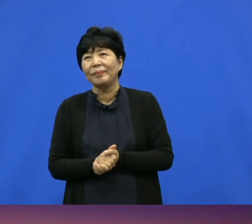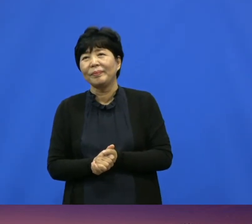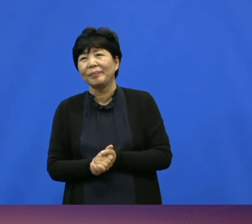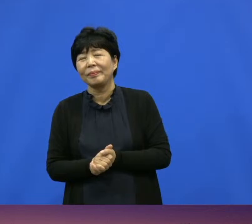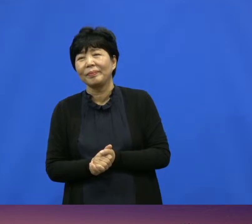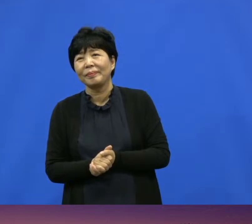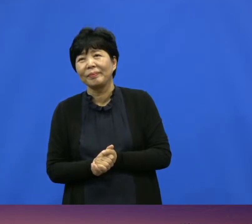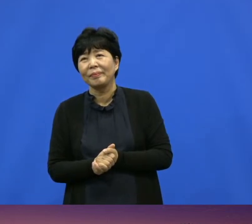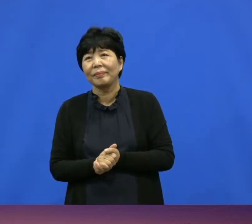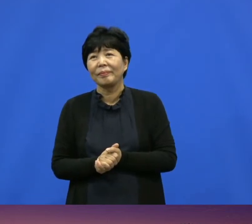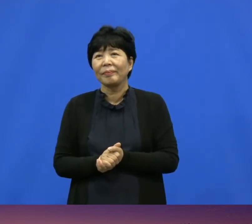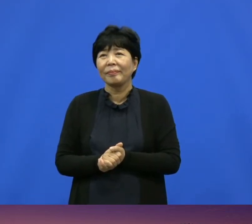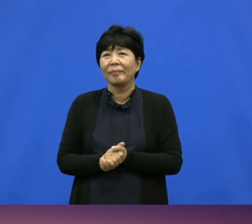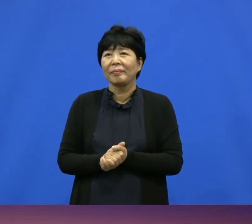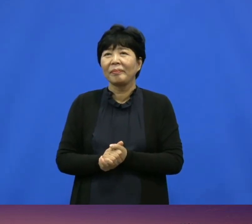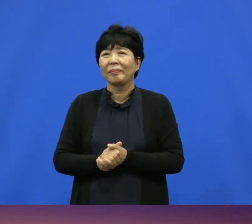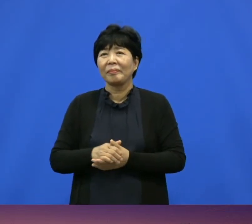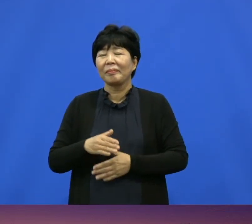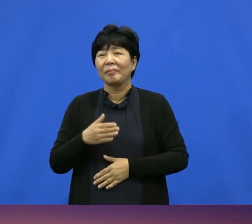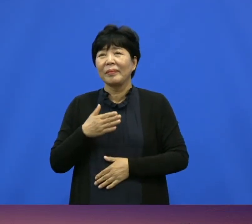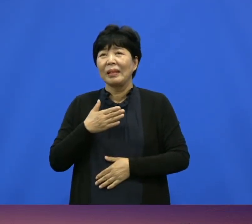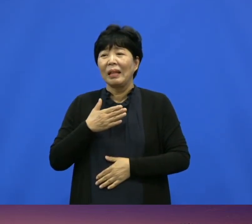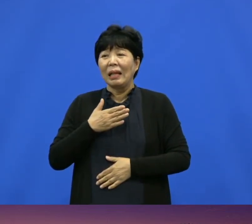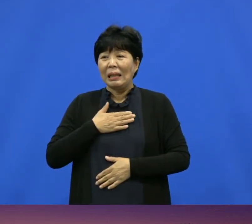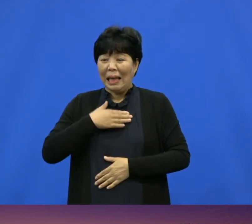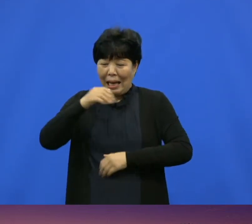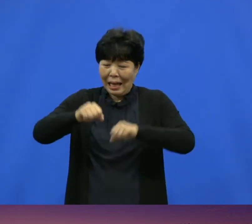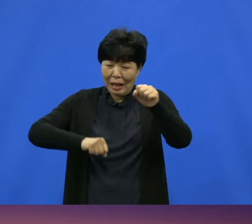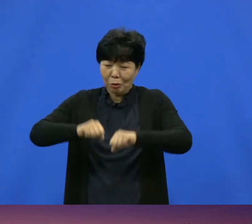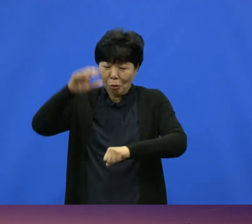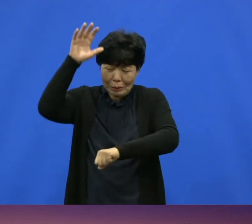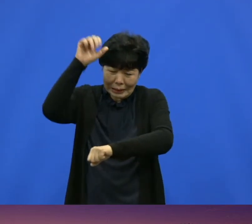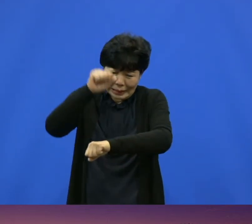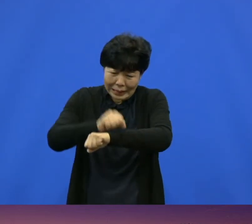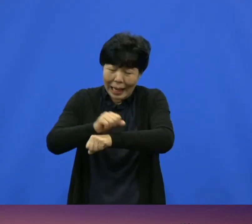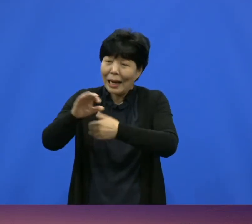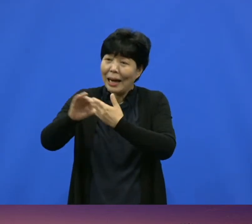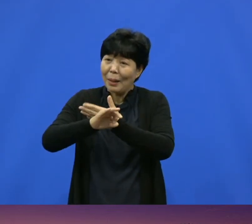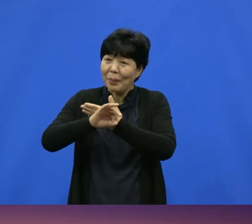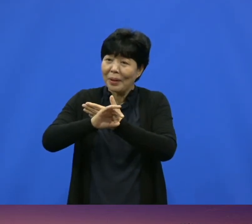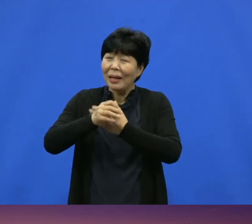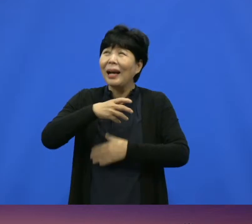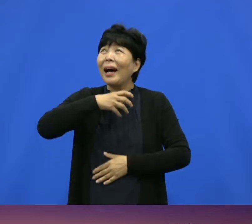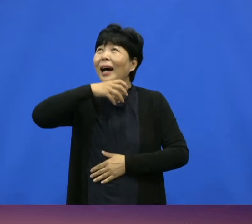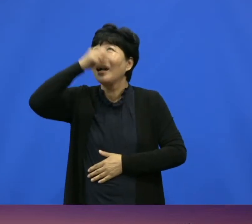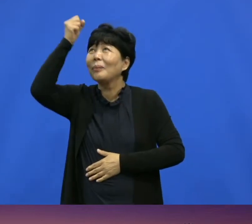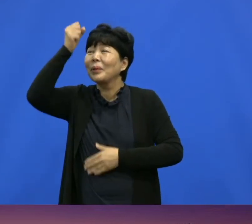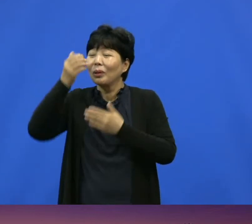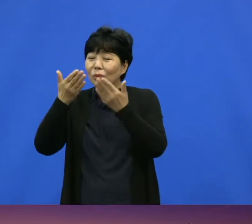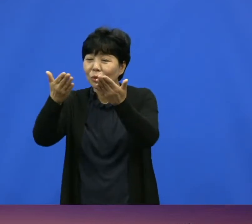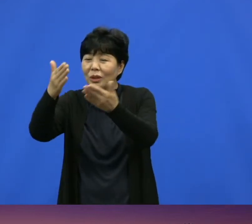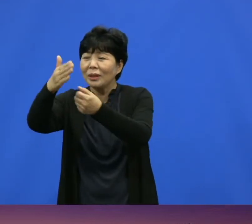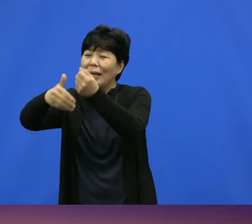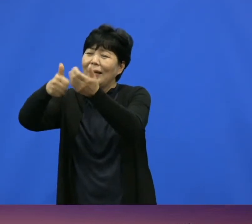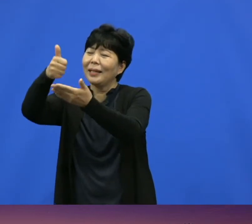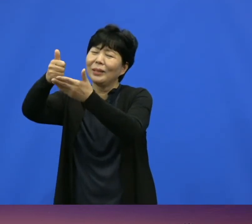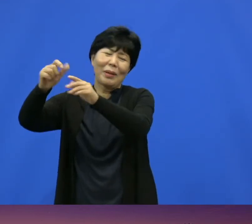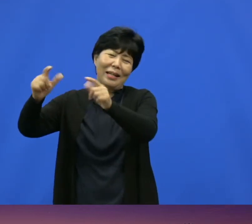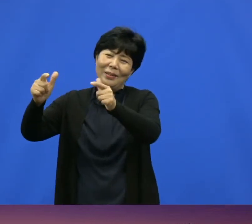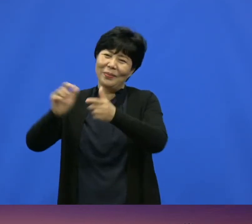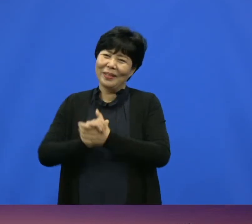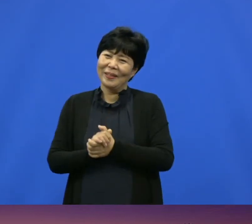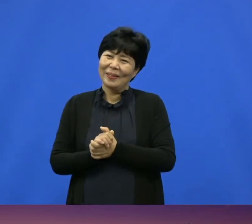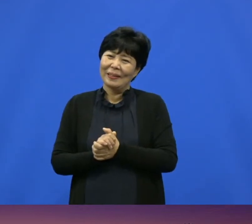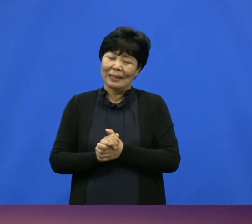어느 정도의 실적을 올려야 하나님 우리를 합격 판정을 하시는 분도 아니세요. 그건 세상이 하는 일이에요. 하나님은 세상에서